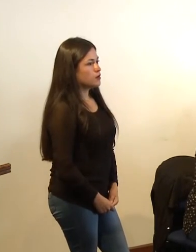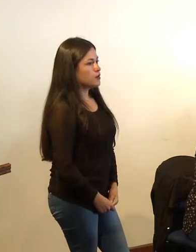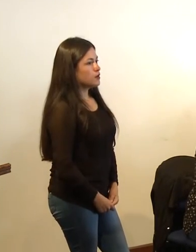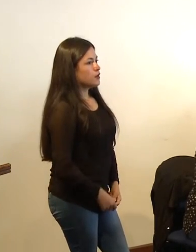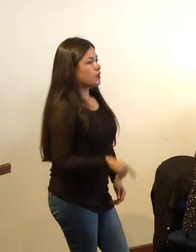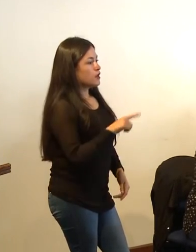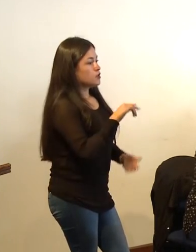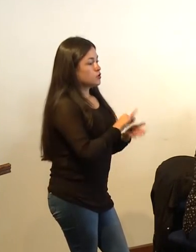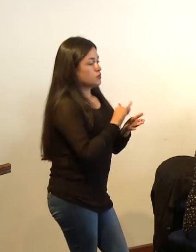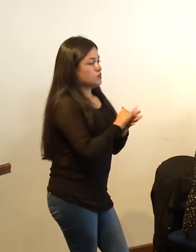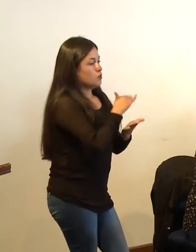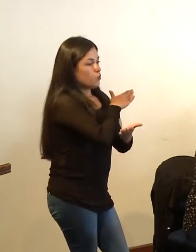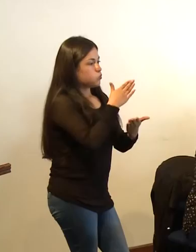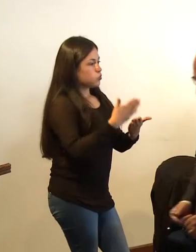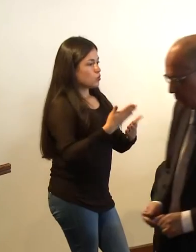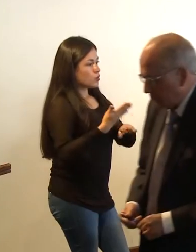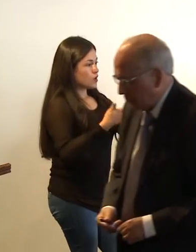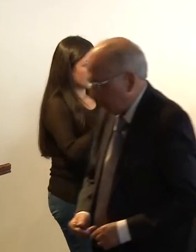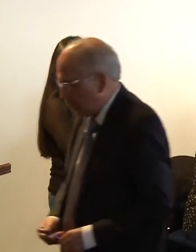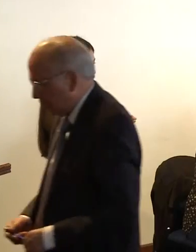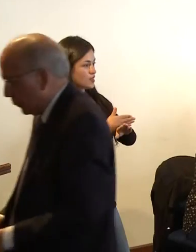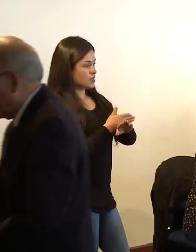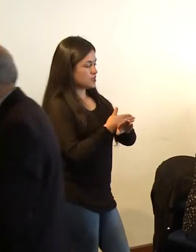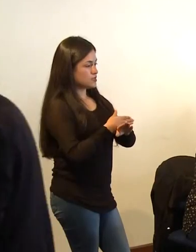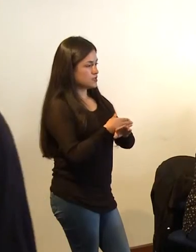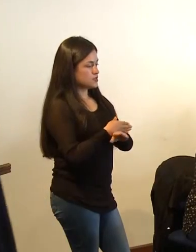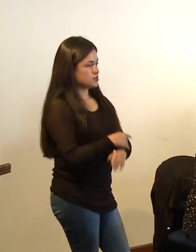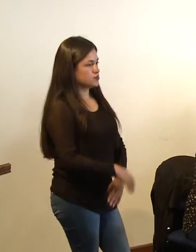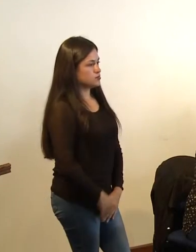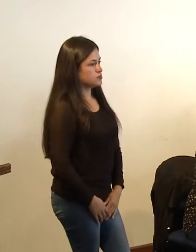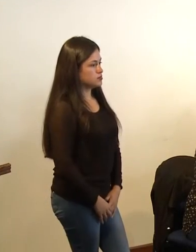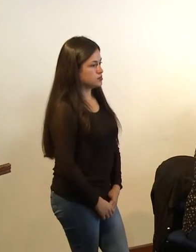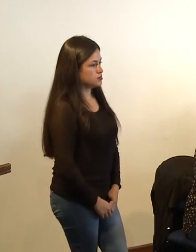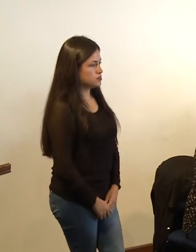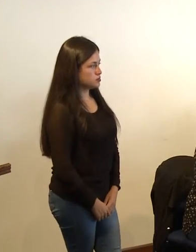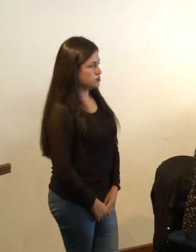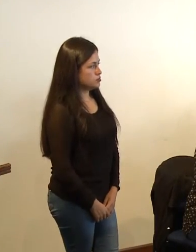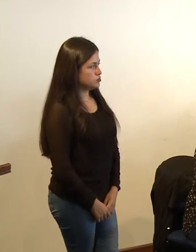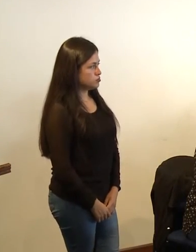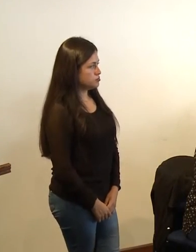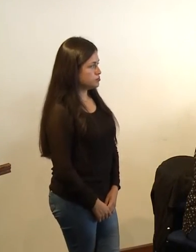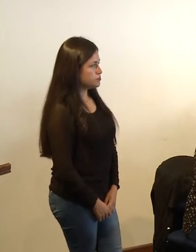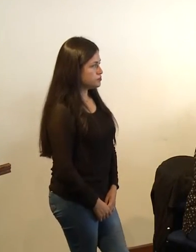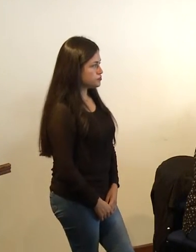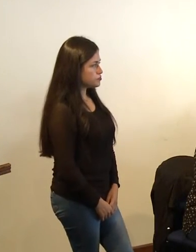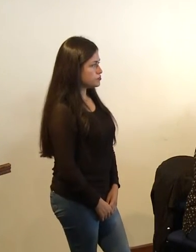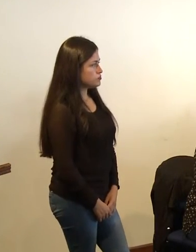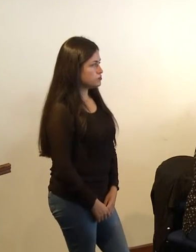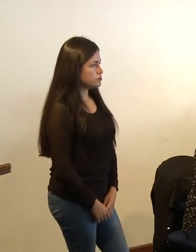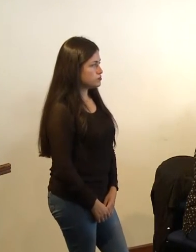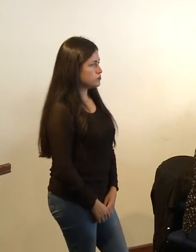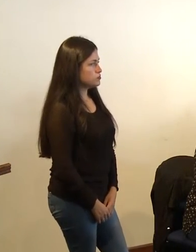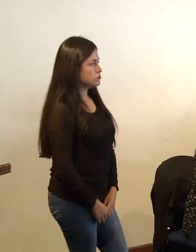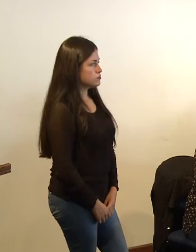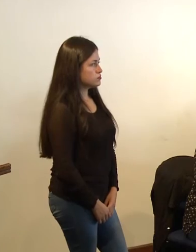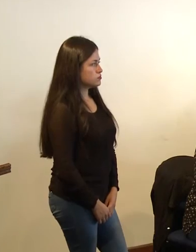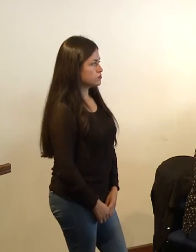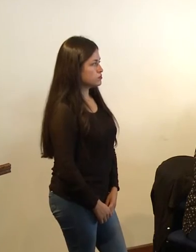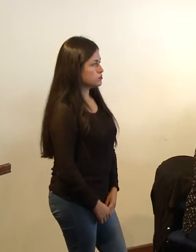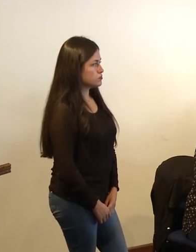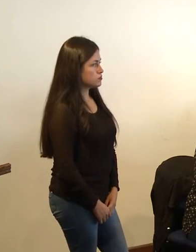Esto en ningún momento es un llamado a devolvernos pues a